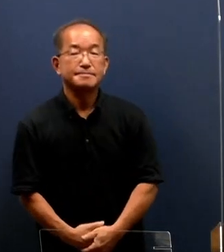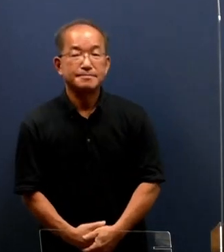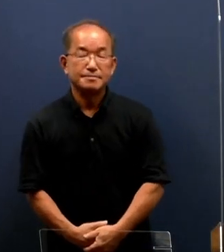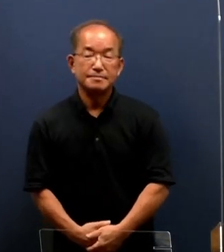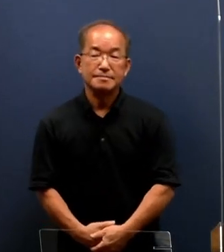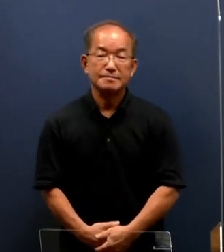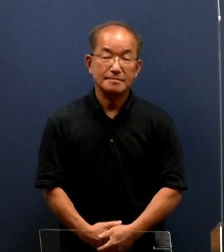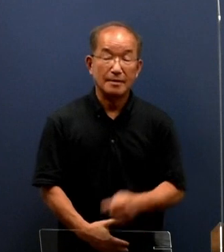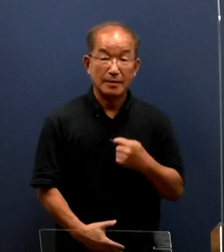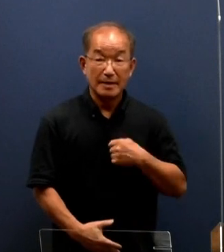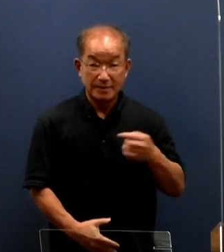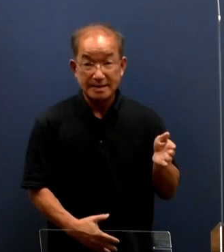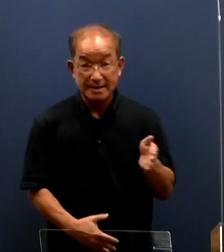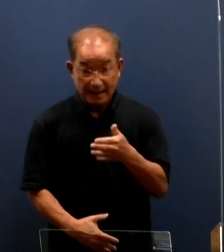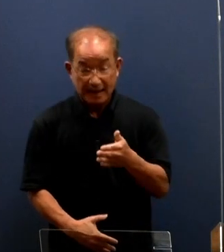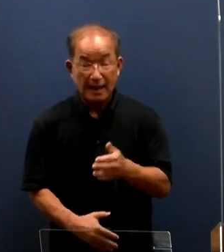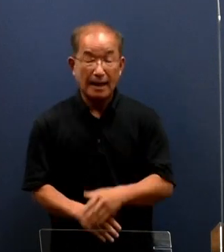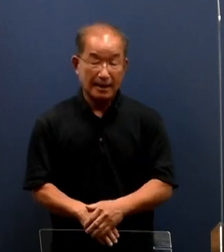私から